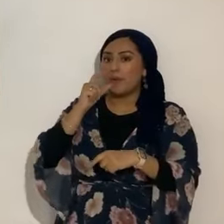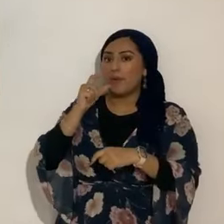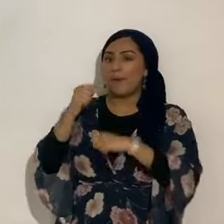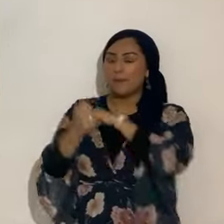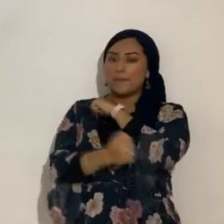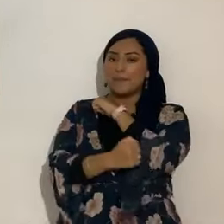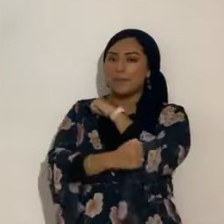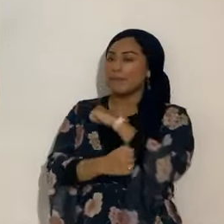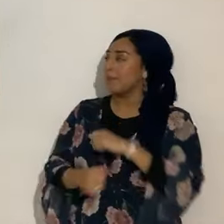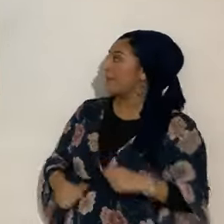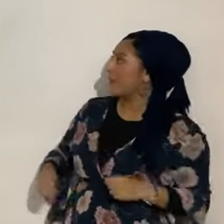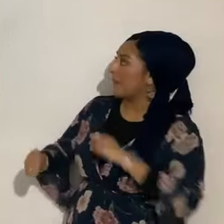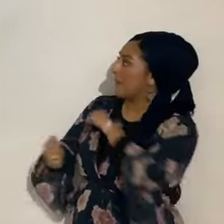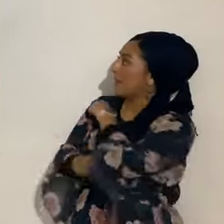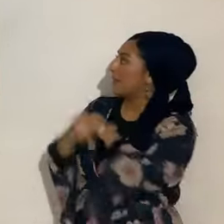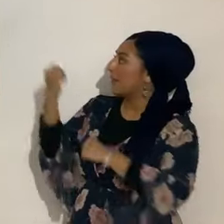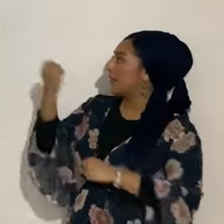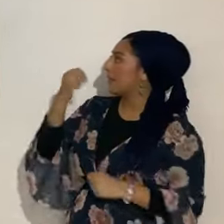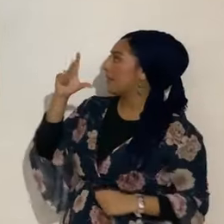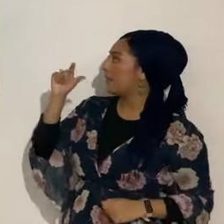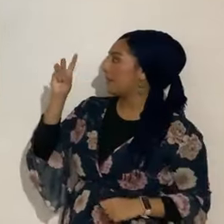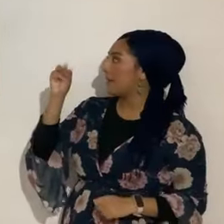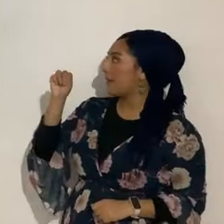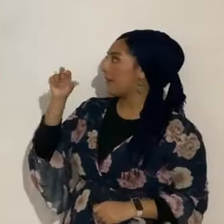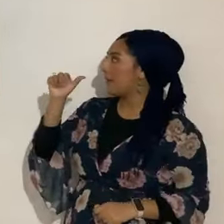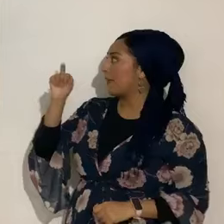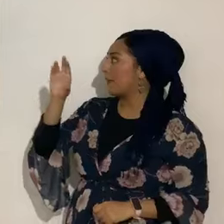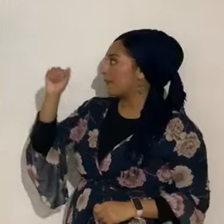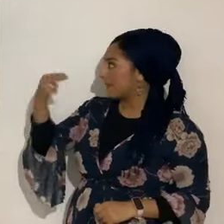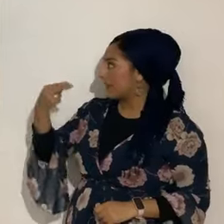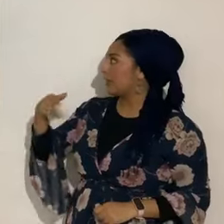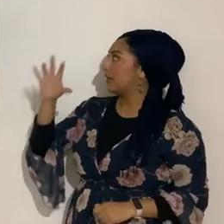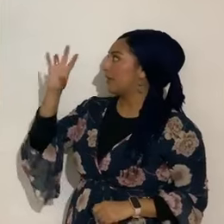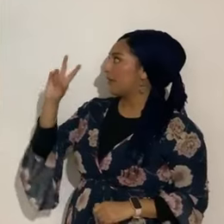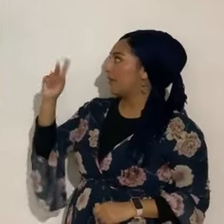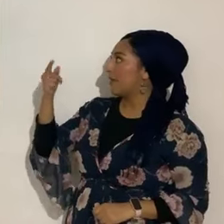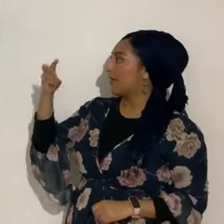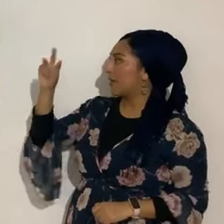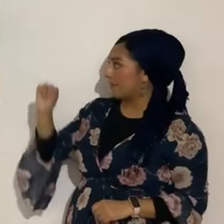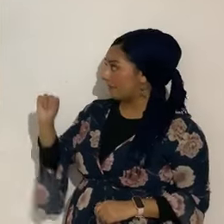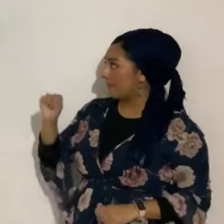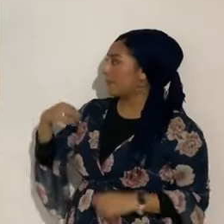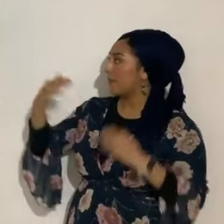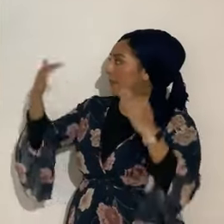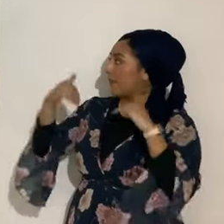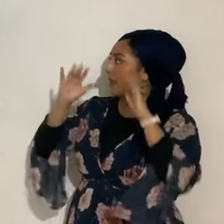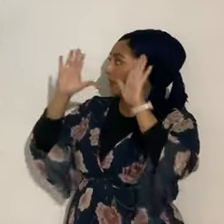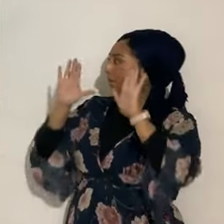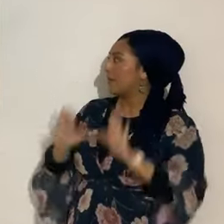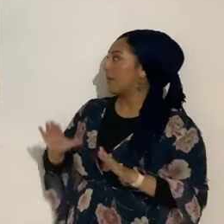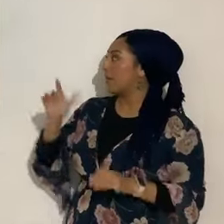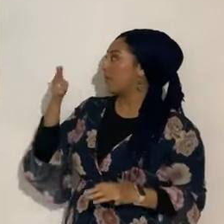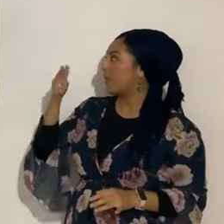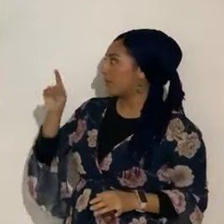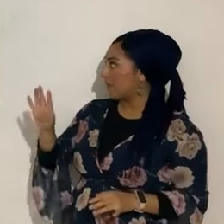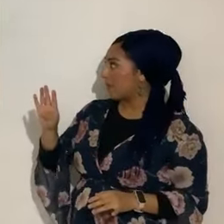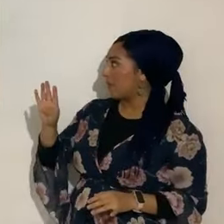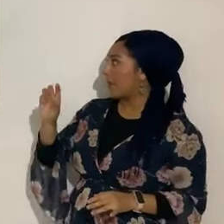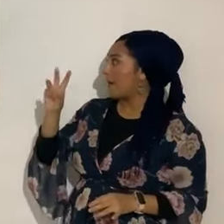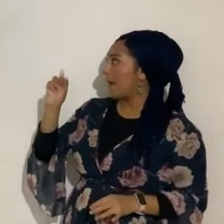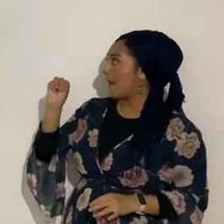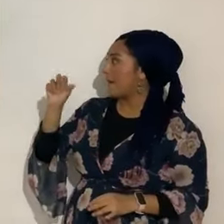año. Pesach, sábado 23 de marzo del 2024, 7 de la noche. Al otro día es el primer Shabbat de